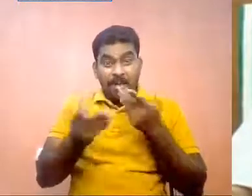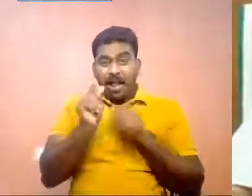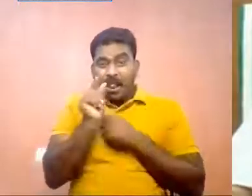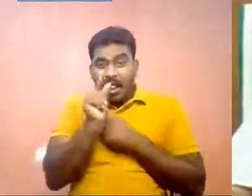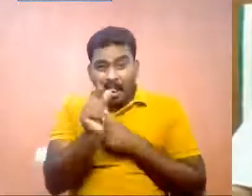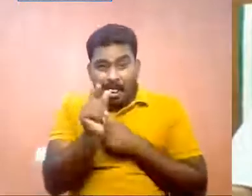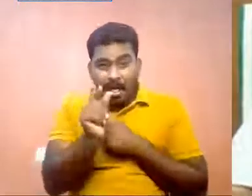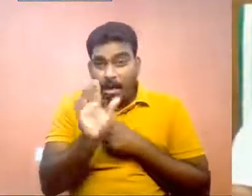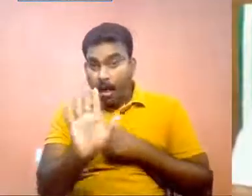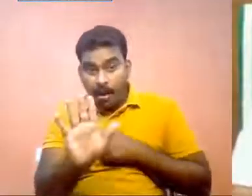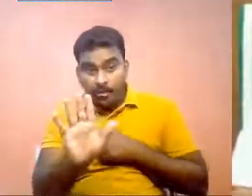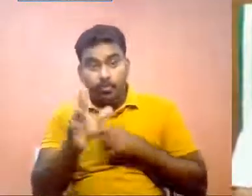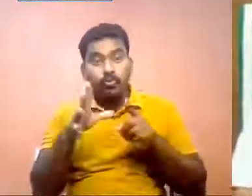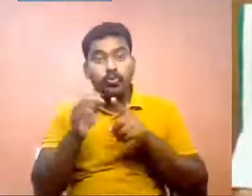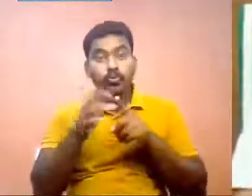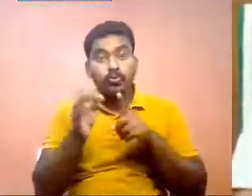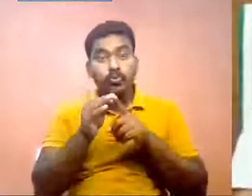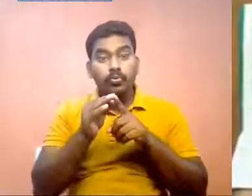യോജിപ്പ് വരുന്ന കാര്യം